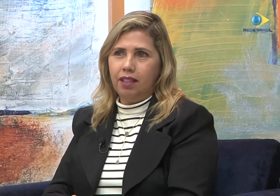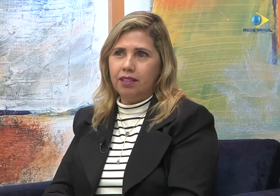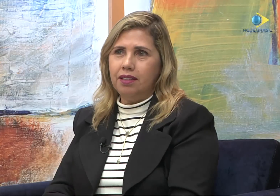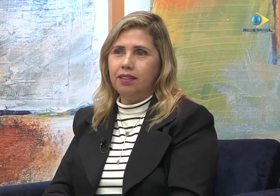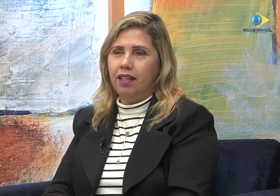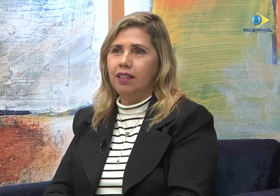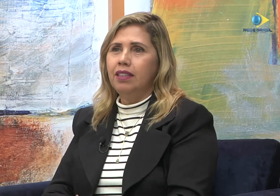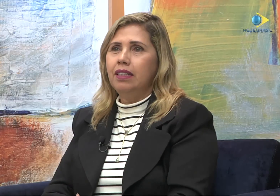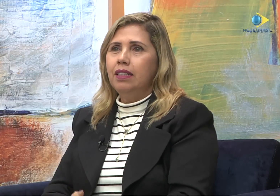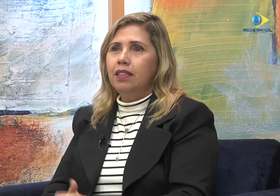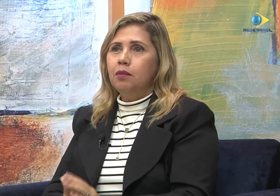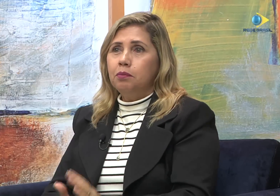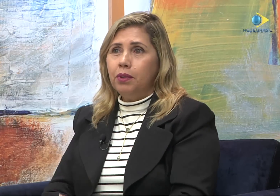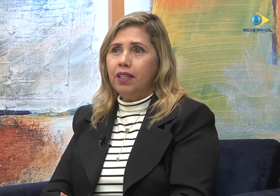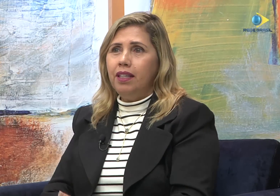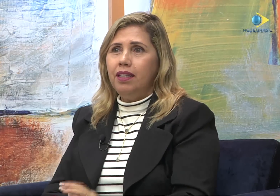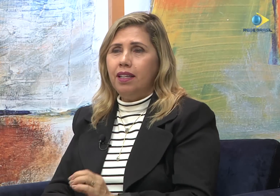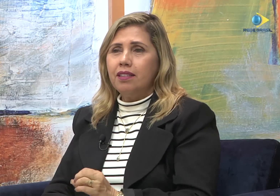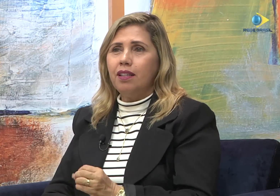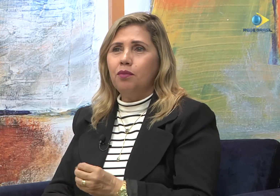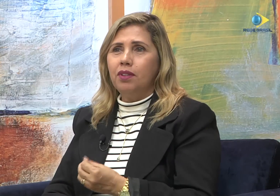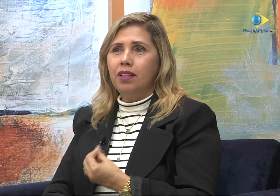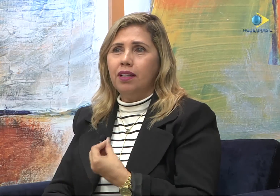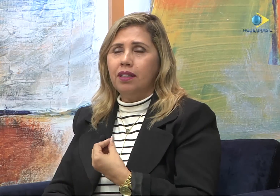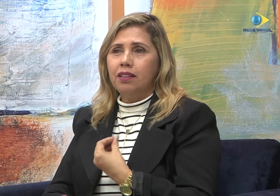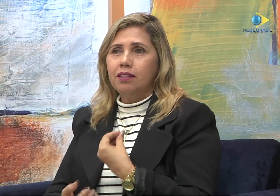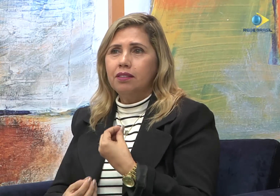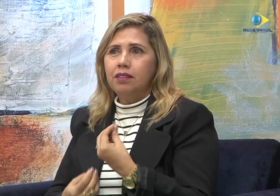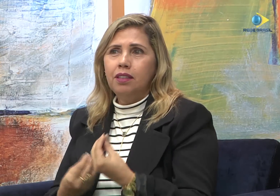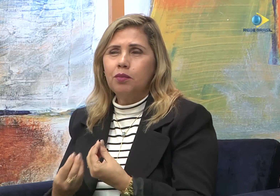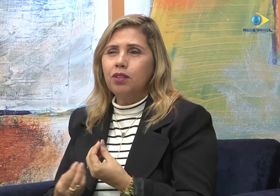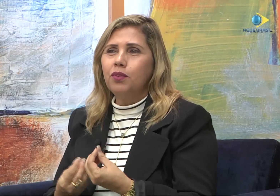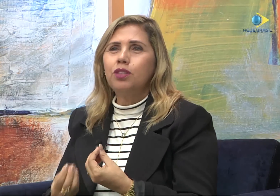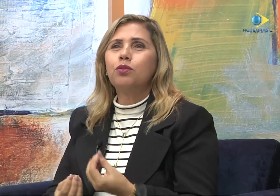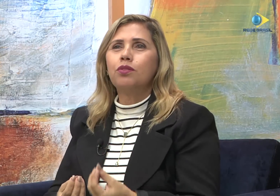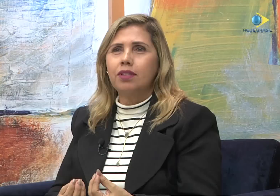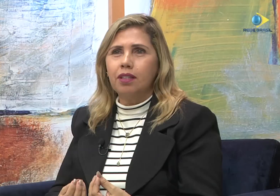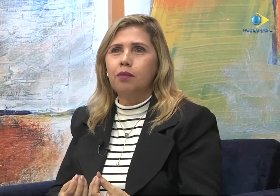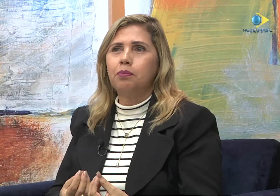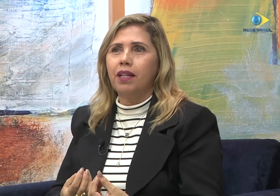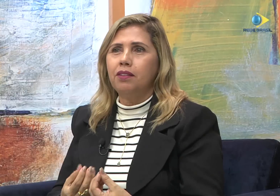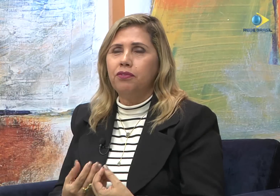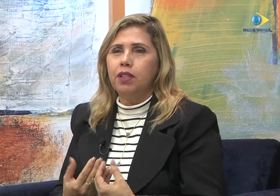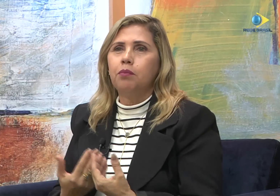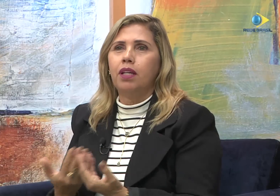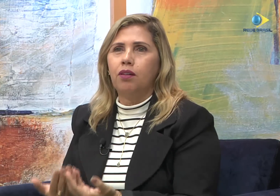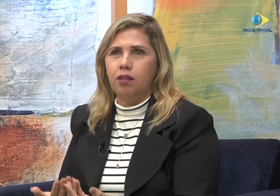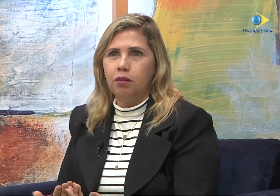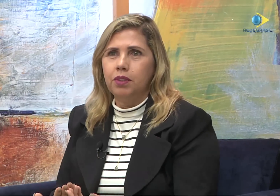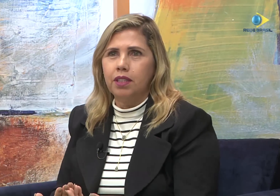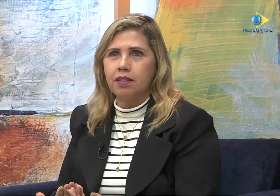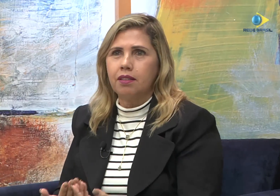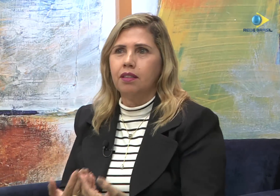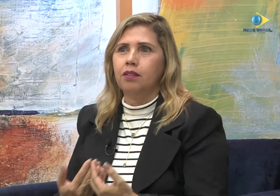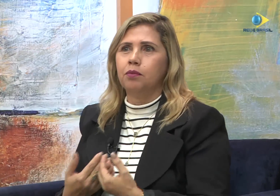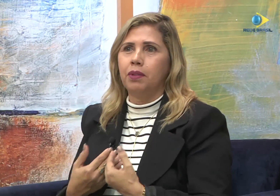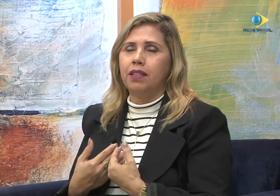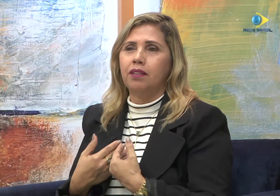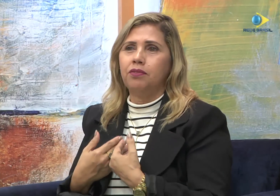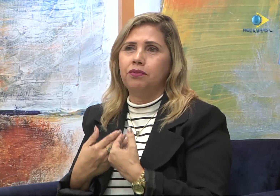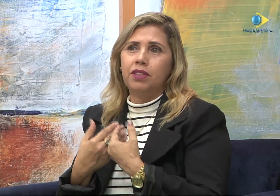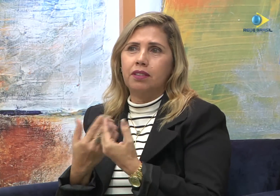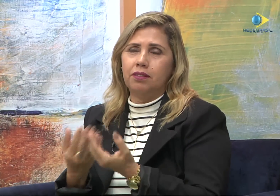onde quer sentar. Porém, essa é uma, digamos que uma instrução para que fique melhor a comunicação,